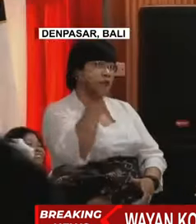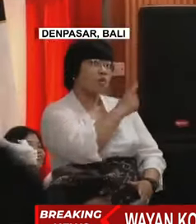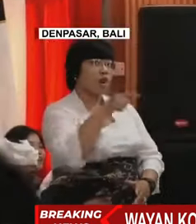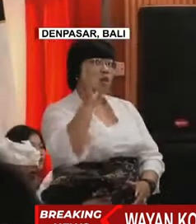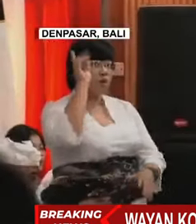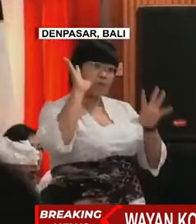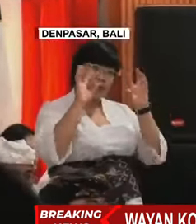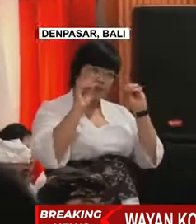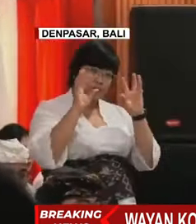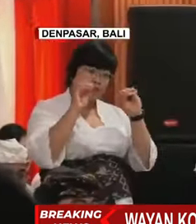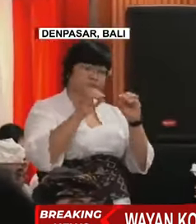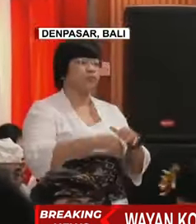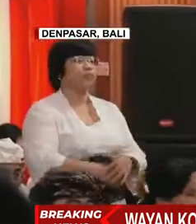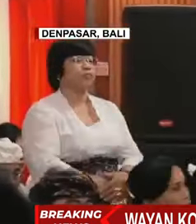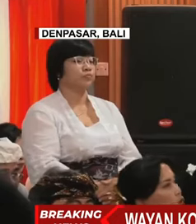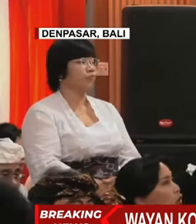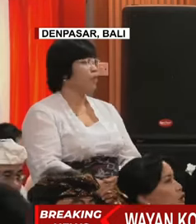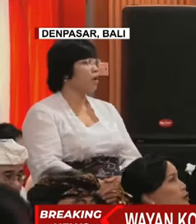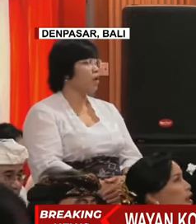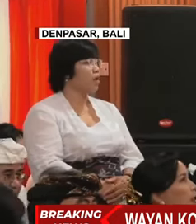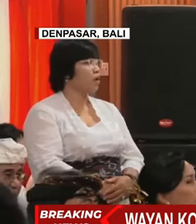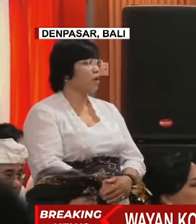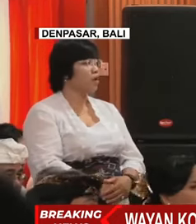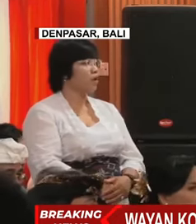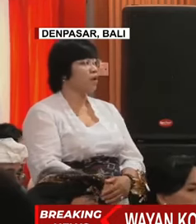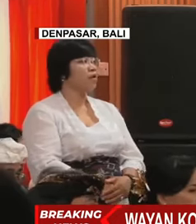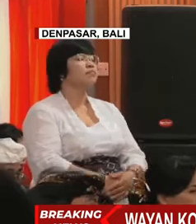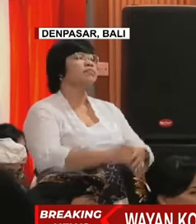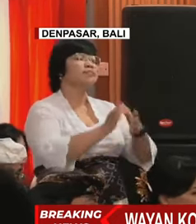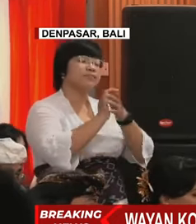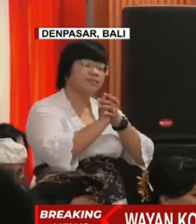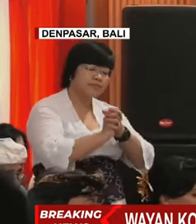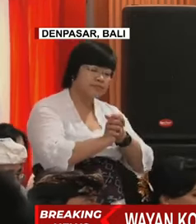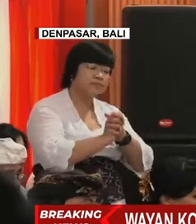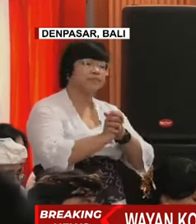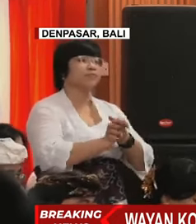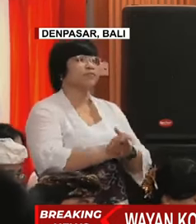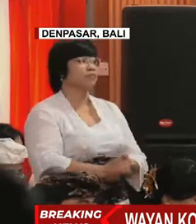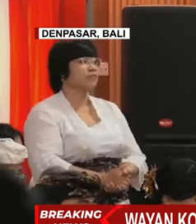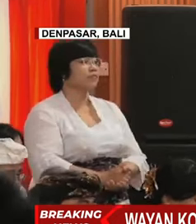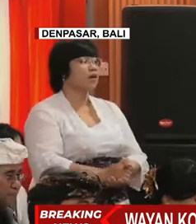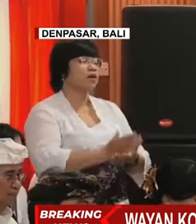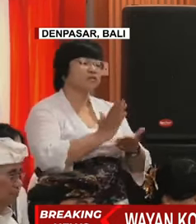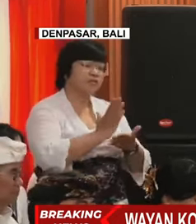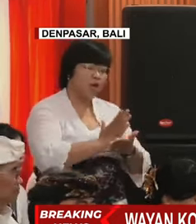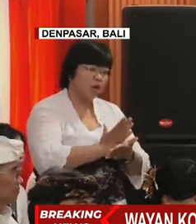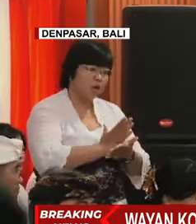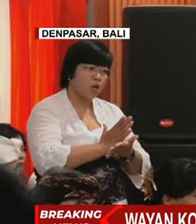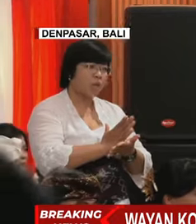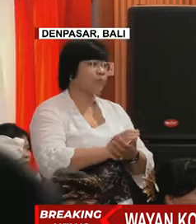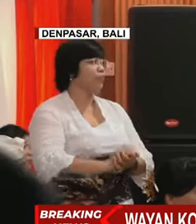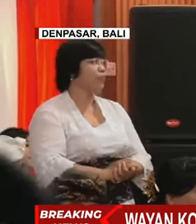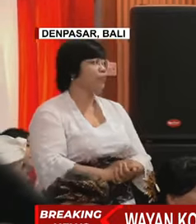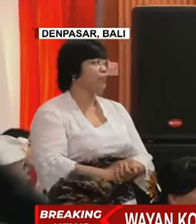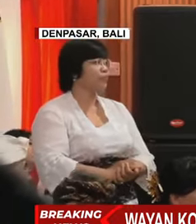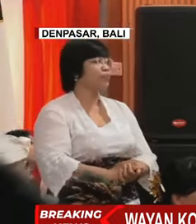kans lebih besar karena alasan Salah satu alasan publik untuk memilihkan adalah rekam jejak dan sebenarnya hanya incumben yang